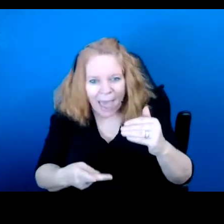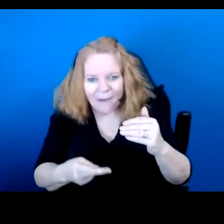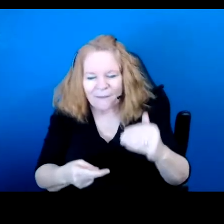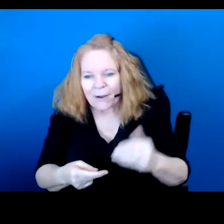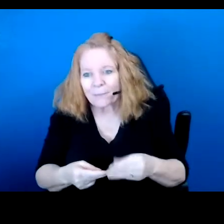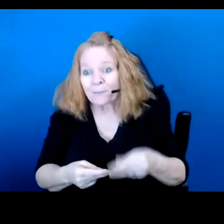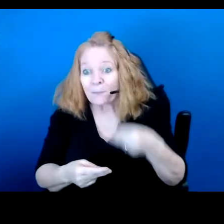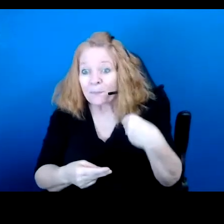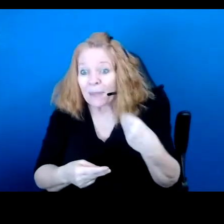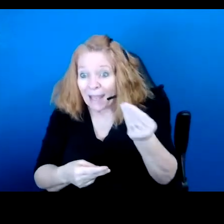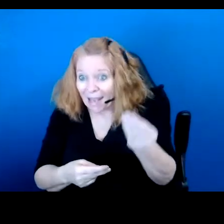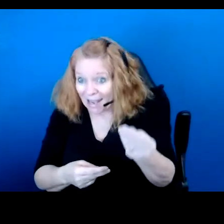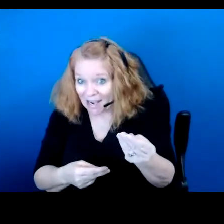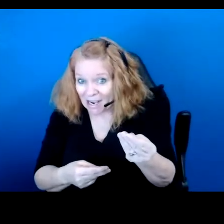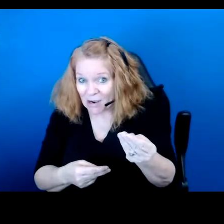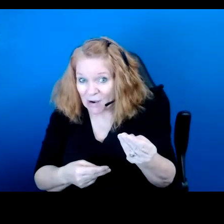la partió por el hospital